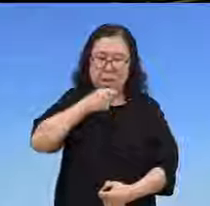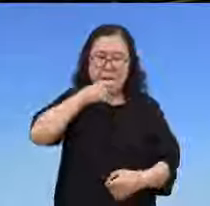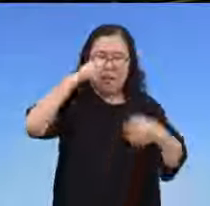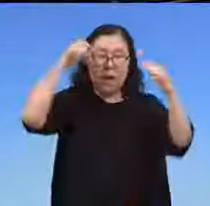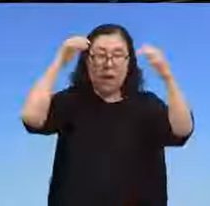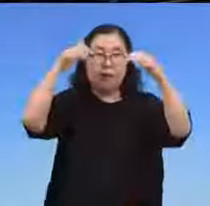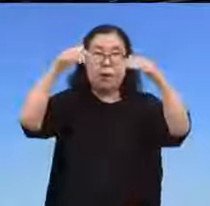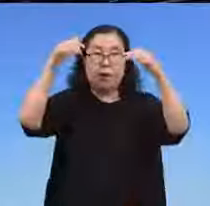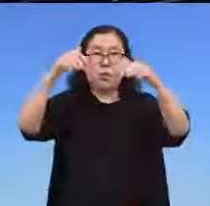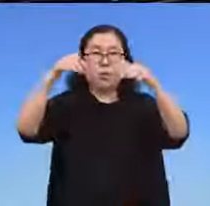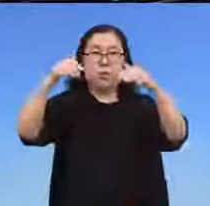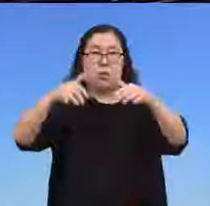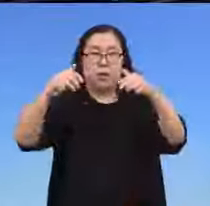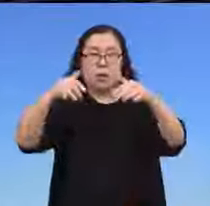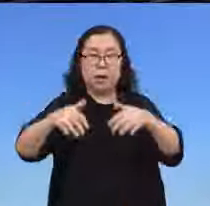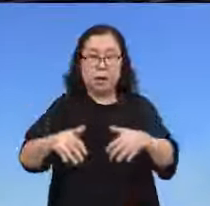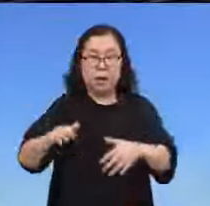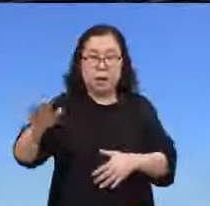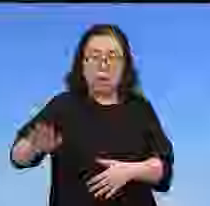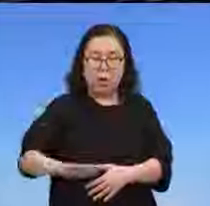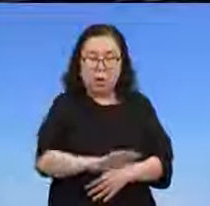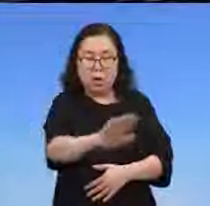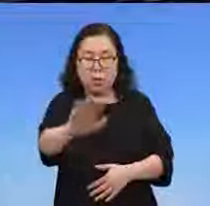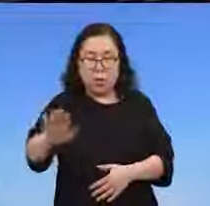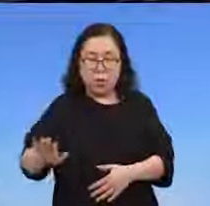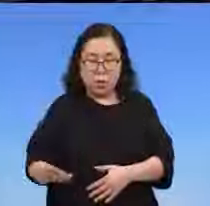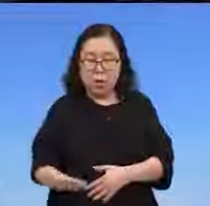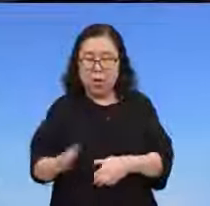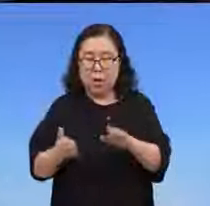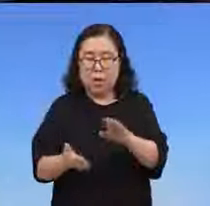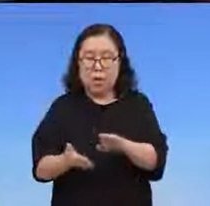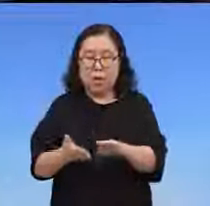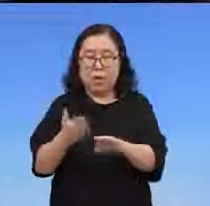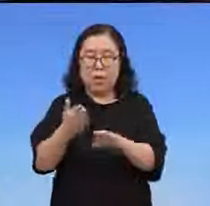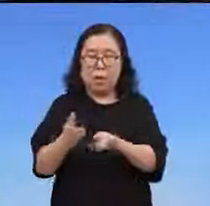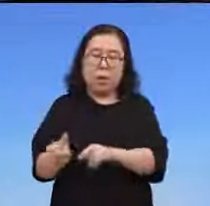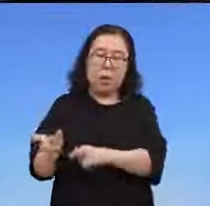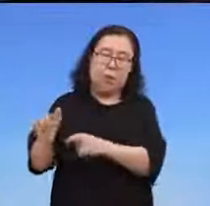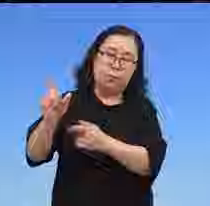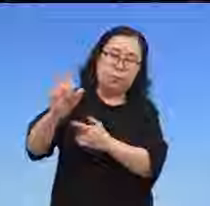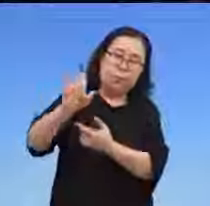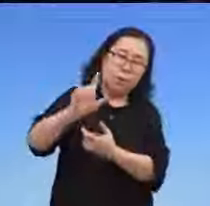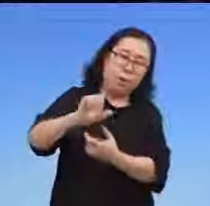너희의 빗줄기 우리 위에 부으시도록